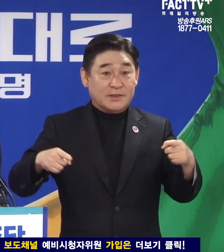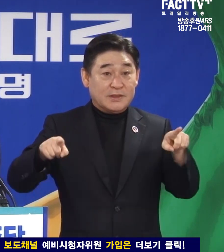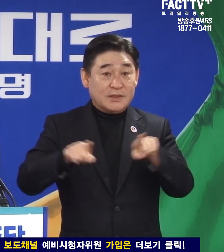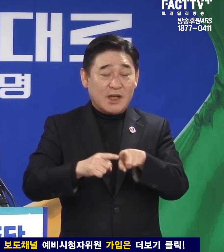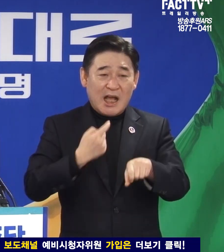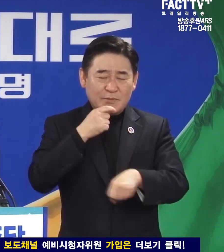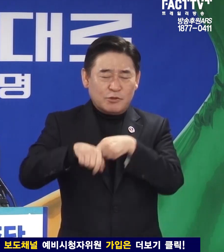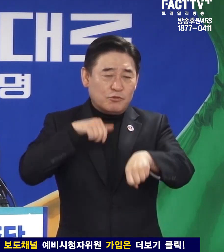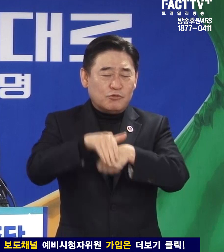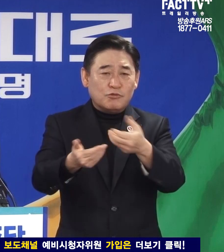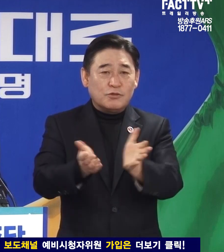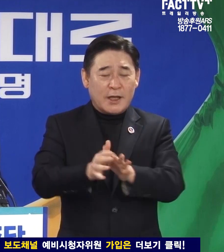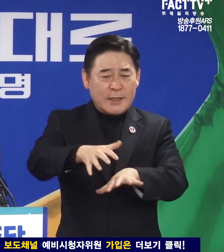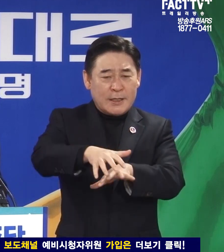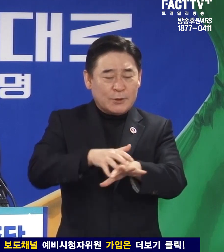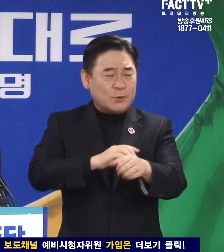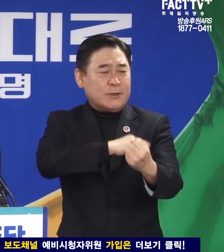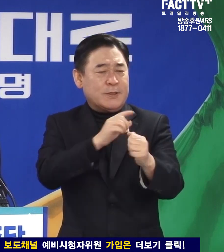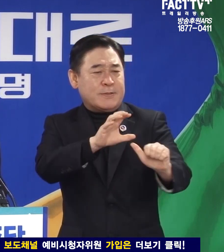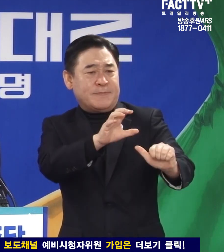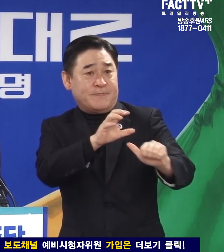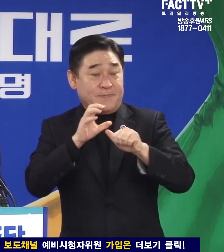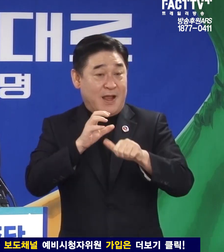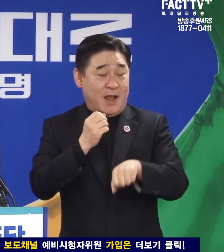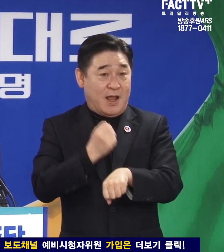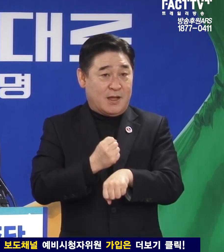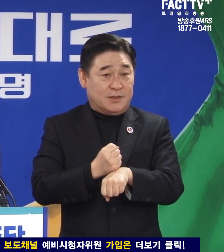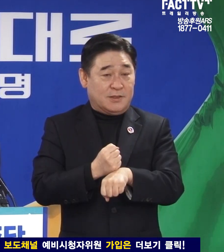더불어민주당의 조직력을 총가동할 것을,